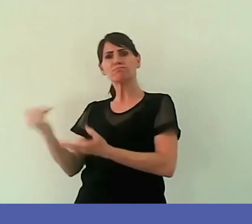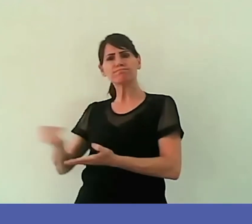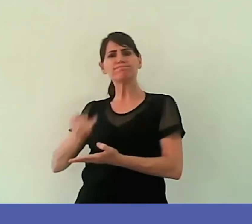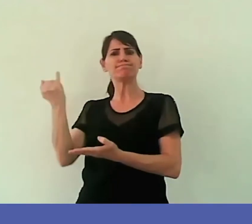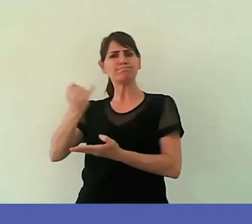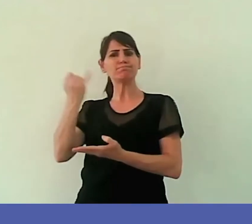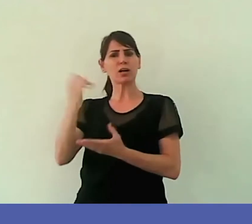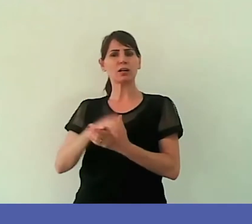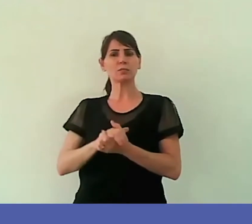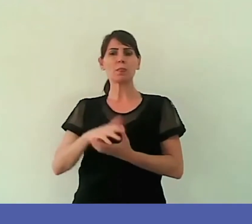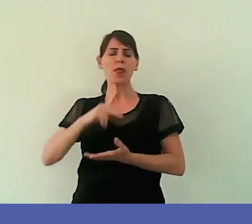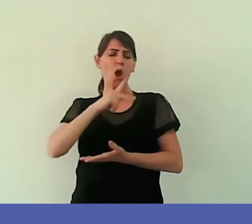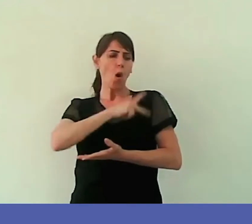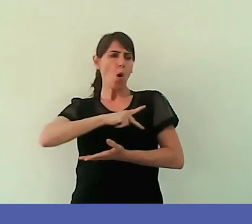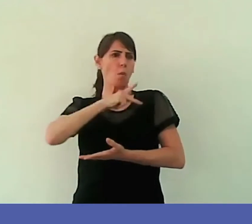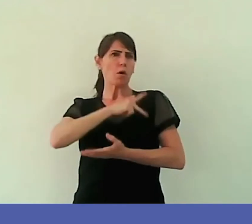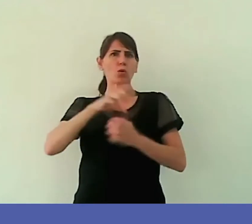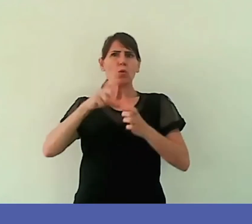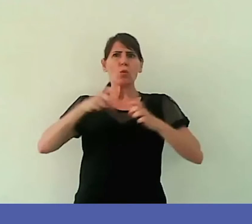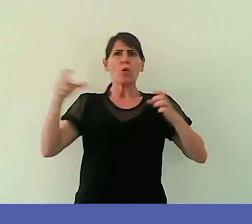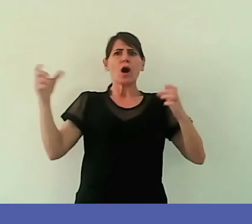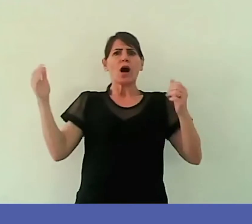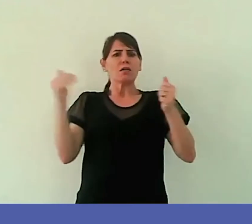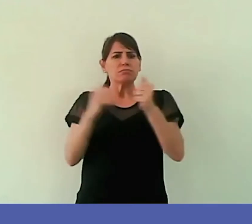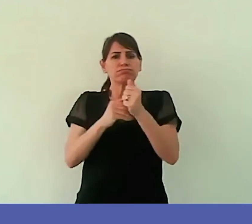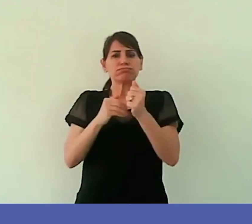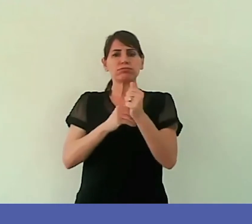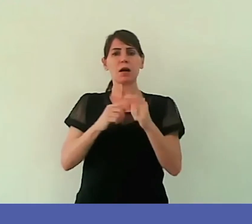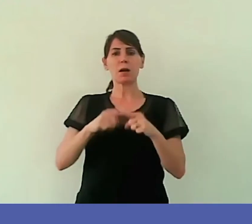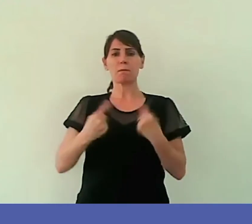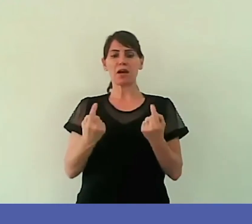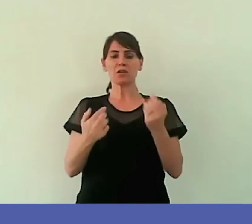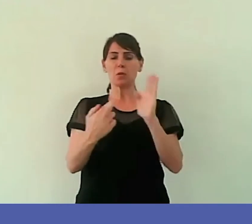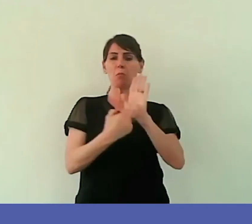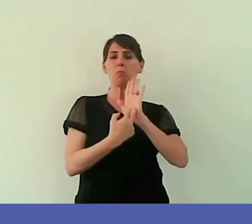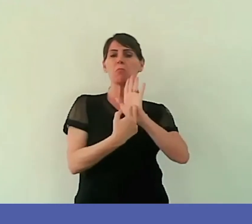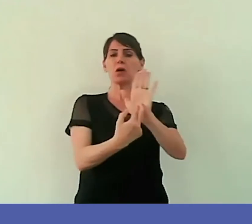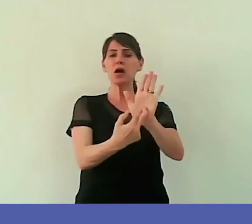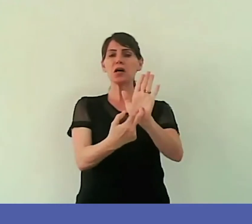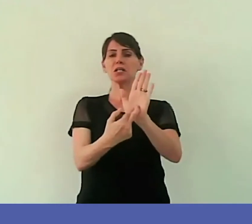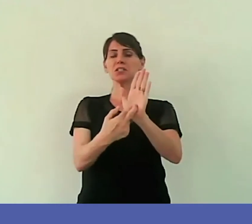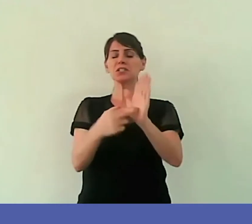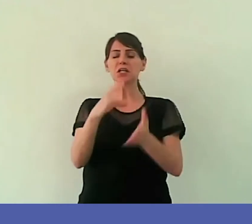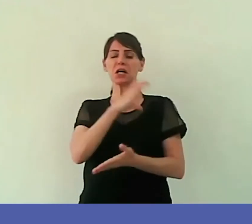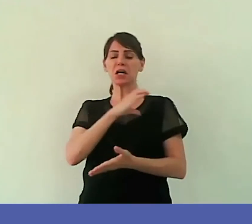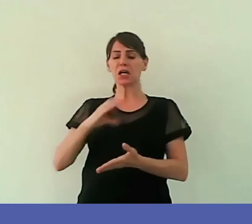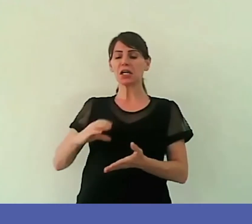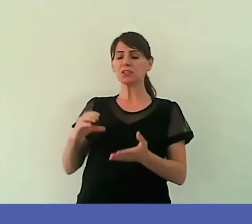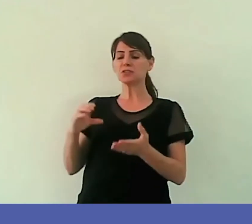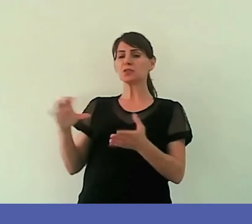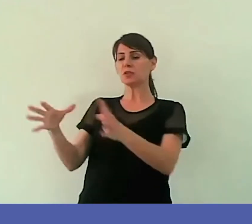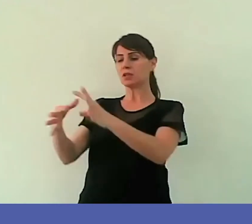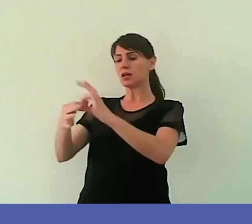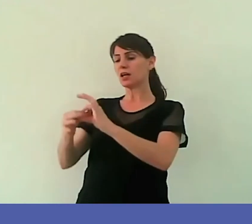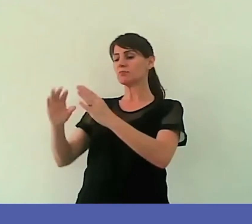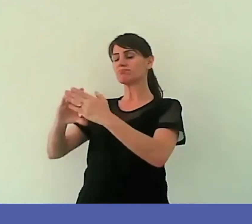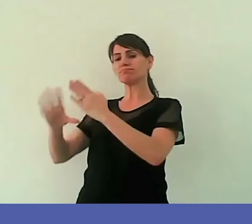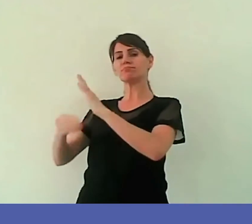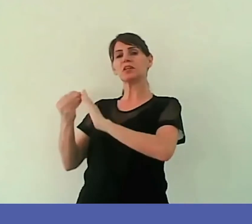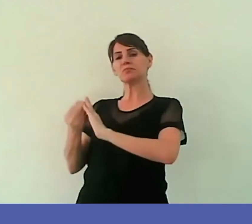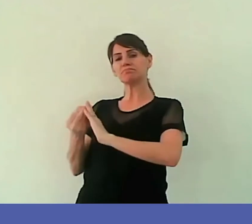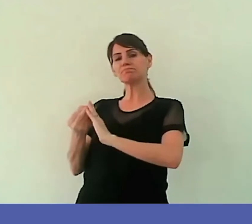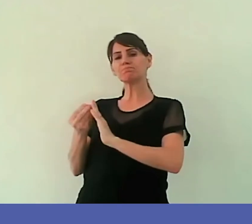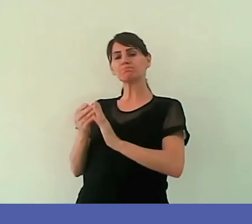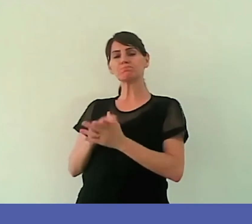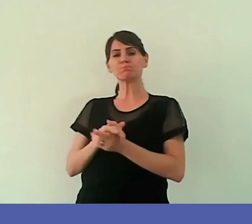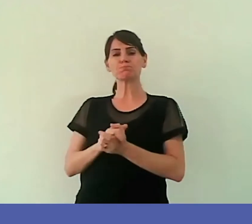grande esse mistério, mas eu me refiro a Cristo e a igreja. Não obstante